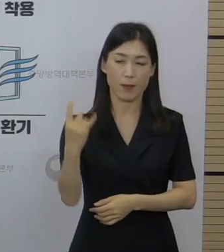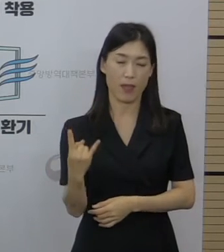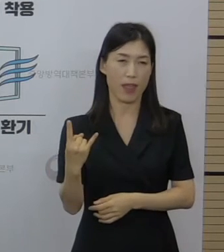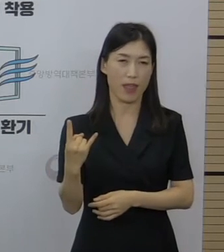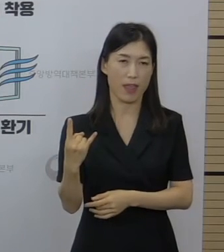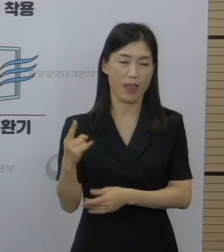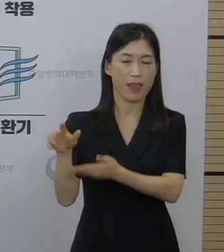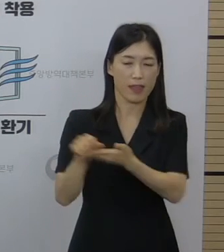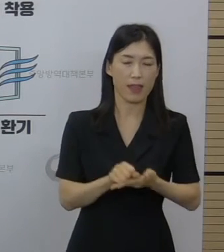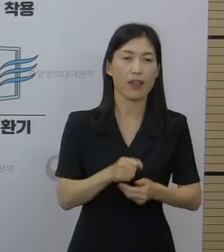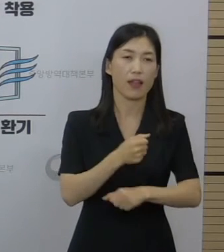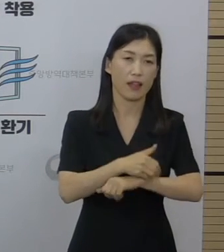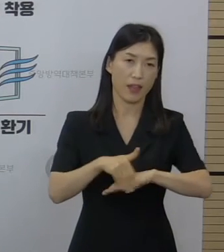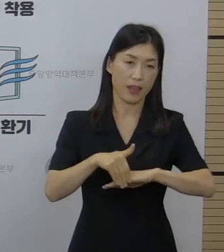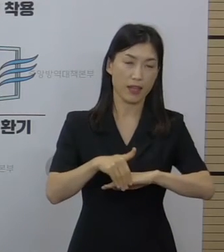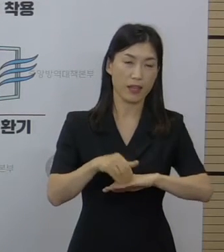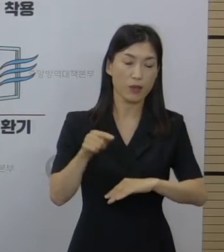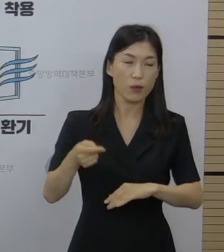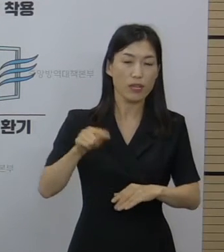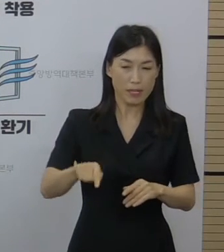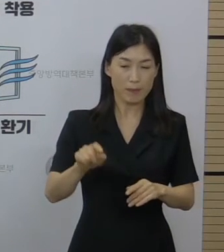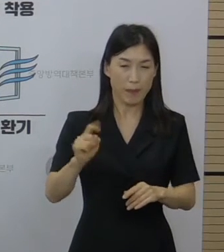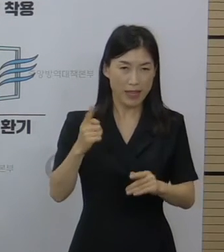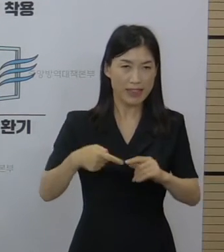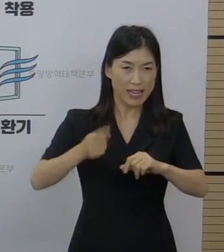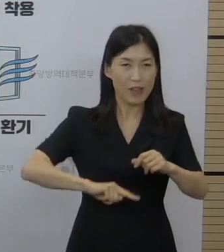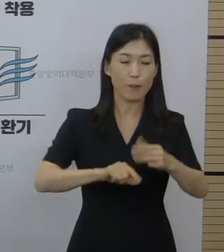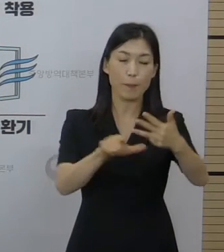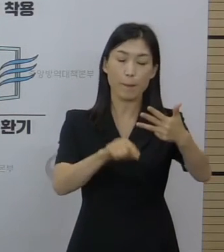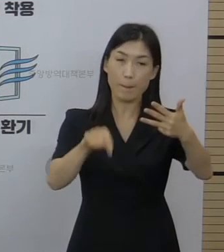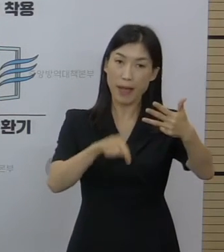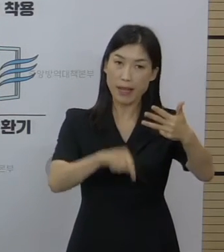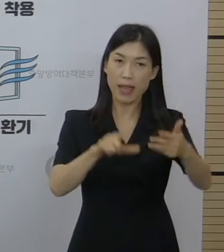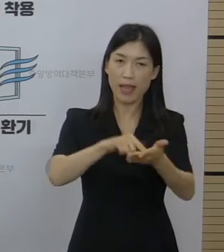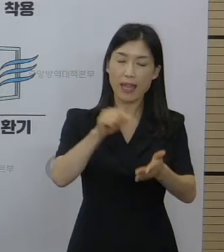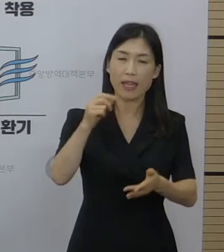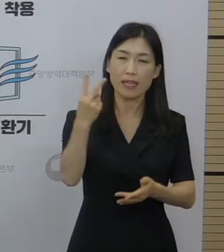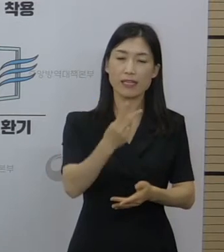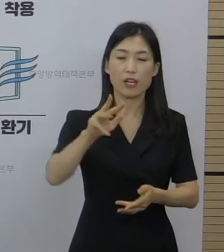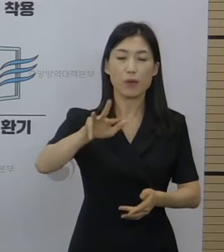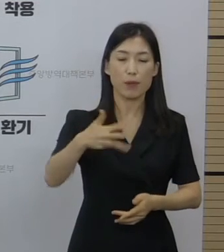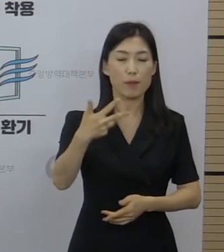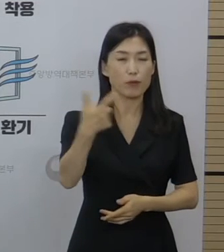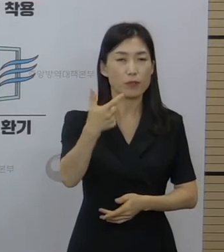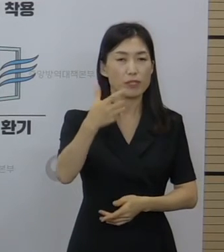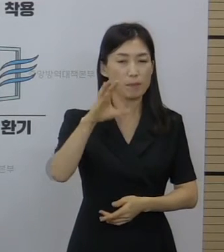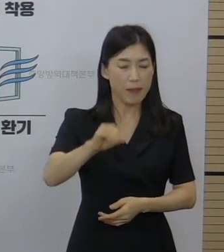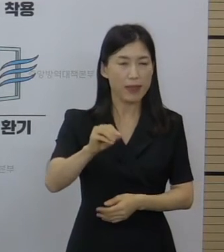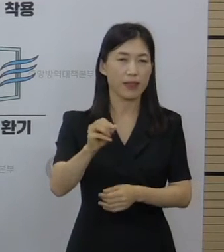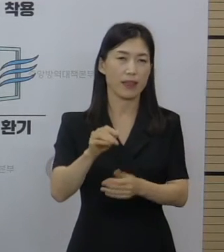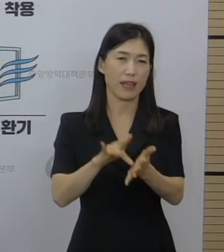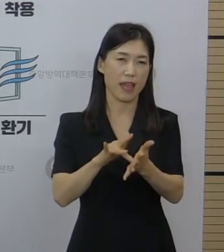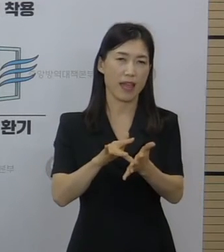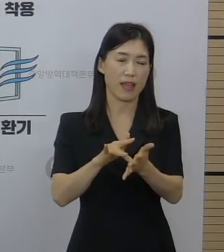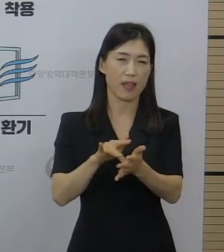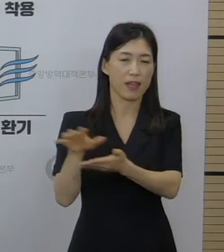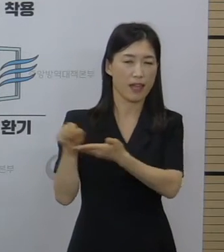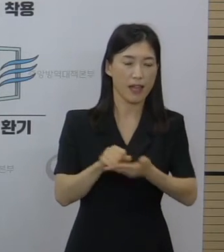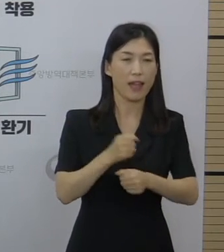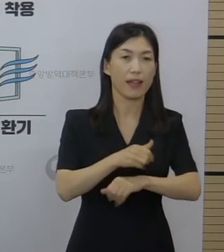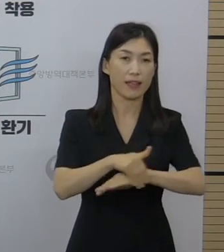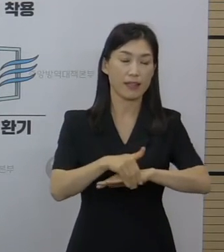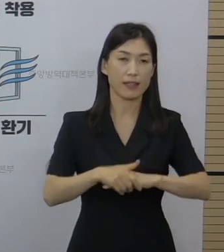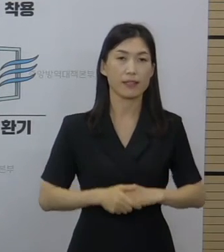회분이 공급될 예정이며 이를 시작으로 8월에는 총 2,860만 회분의 백신이 공급될